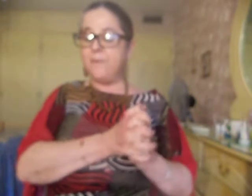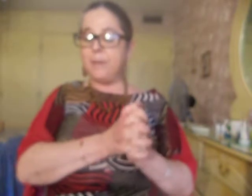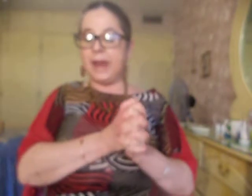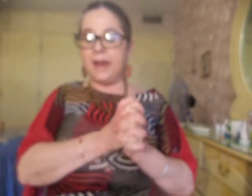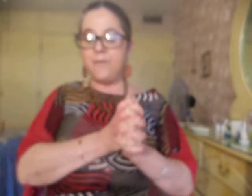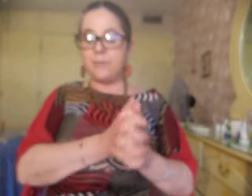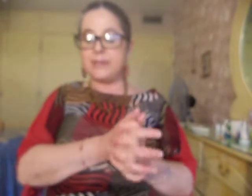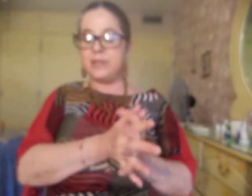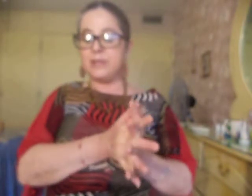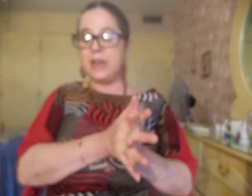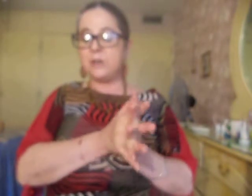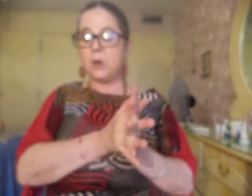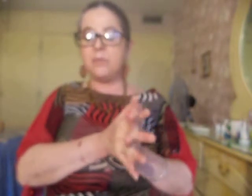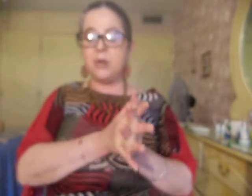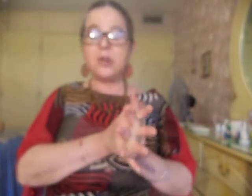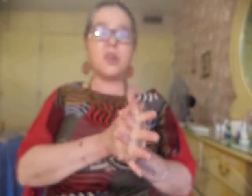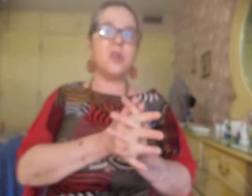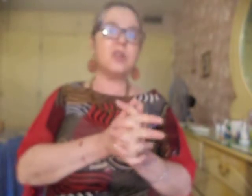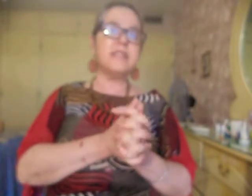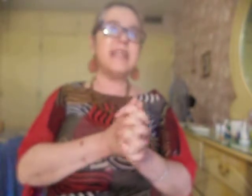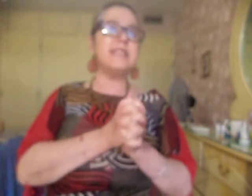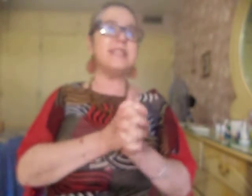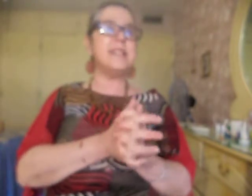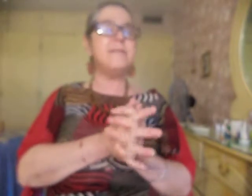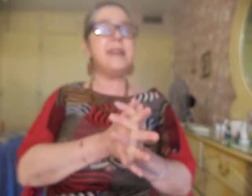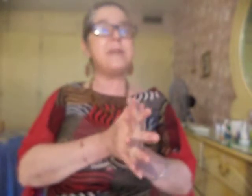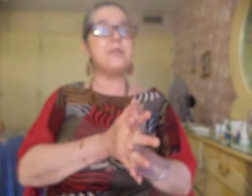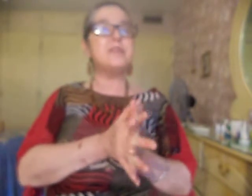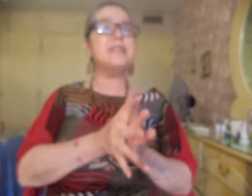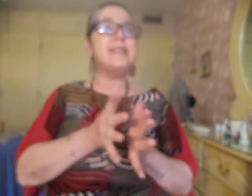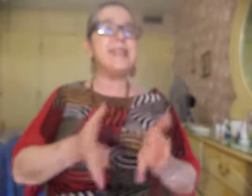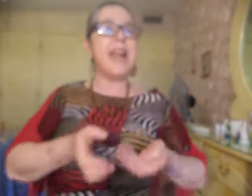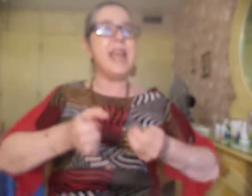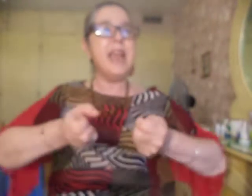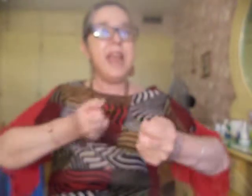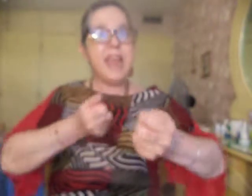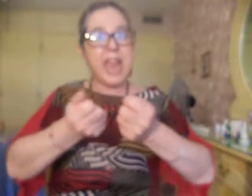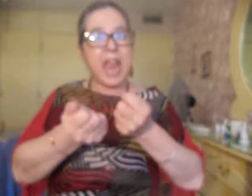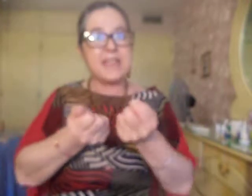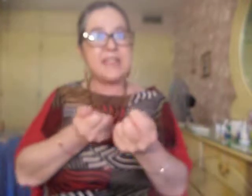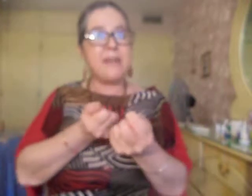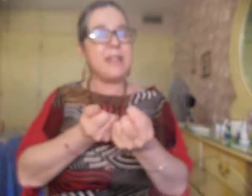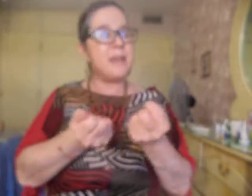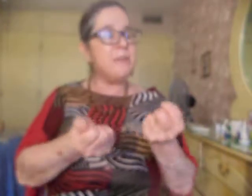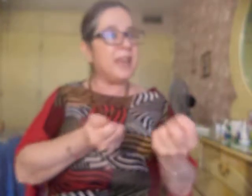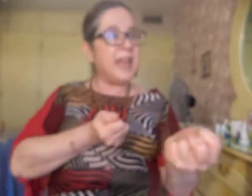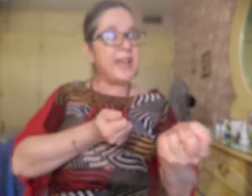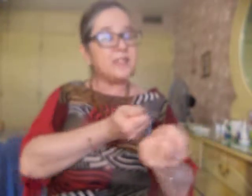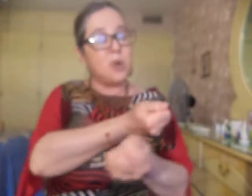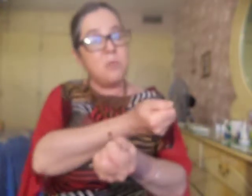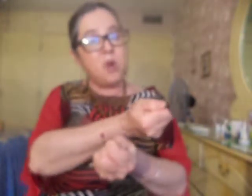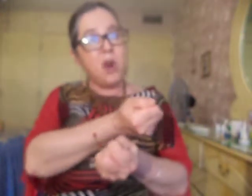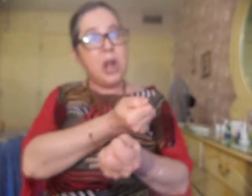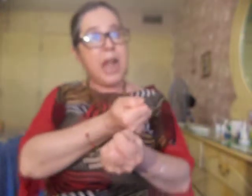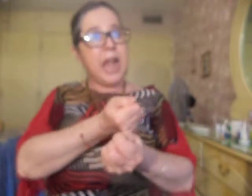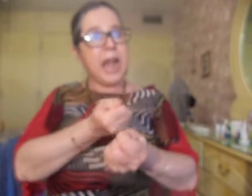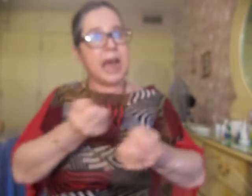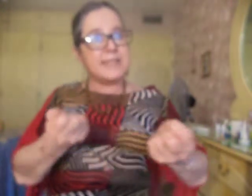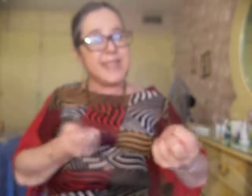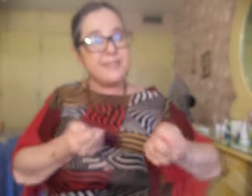para la formación de los glóbulos rojos, el sistema nervioso central. Y esta vitamina es como la